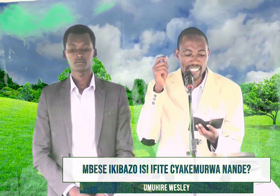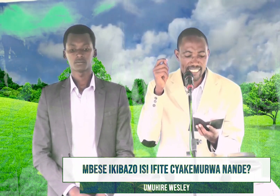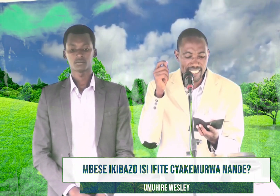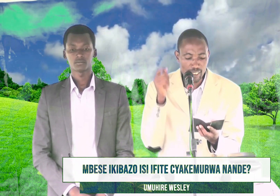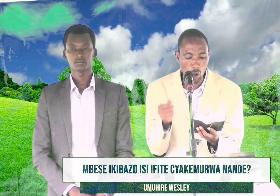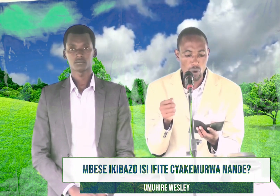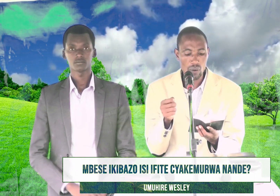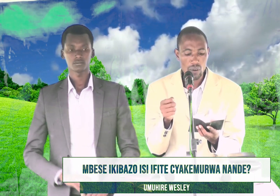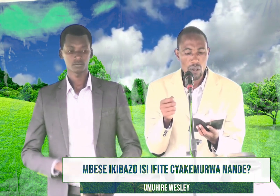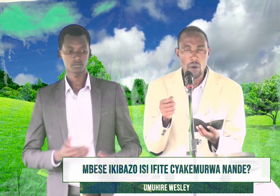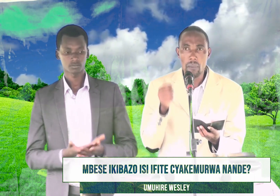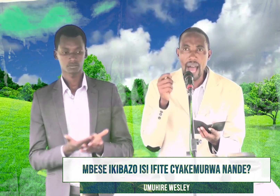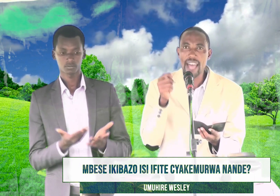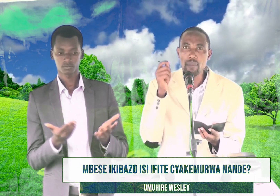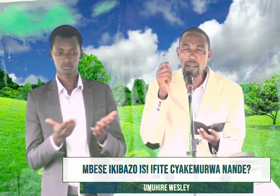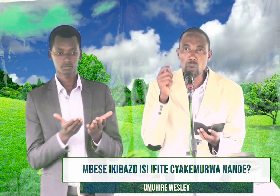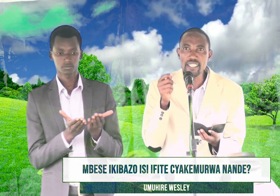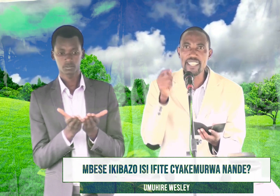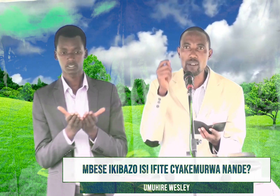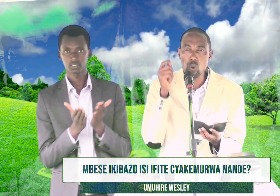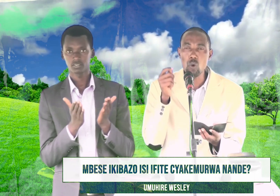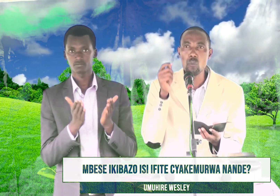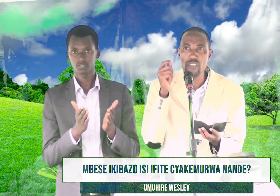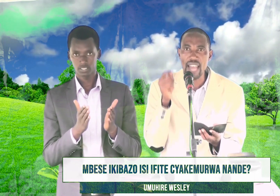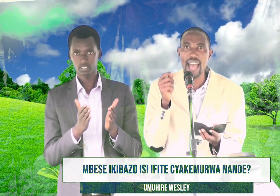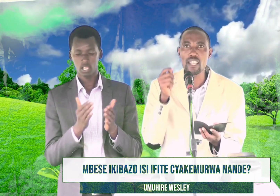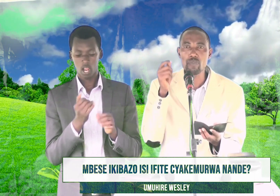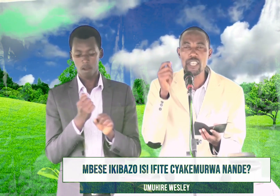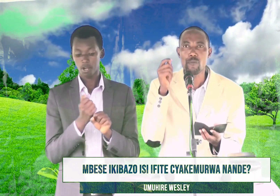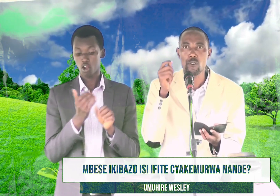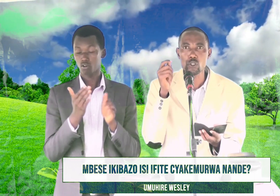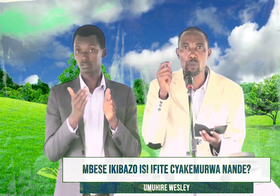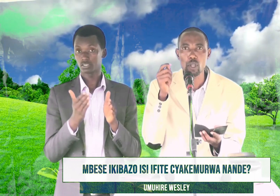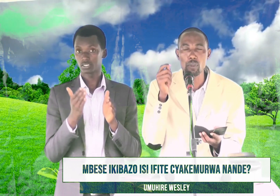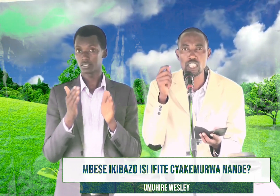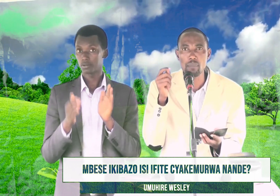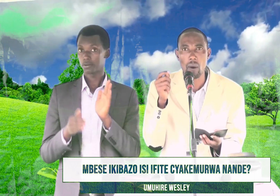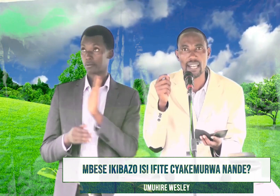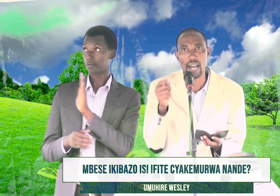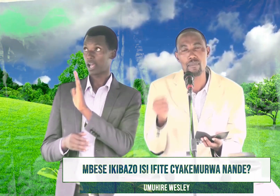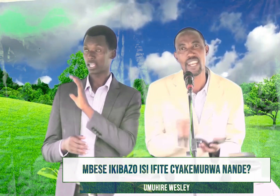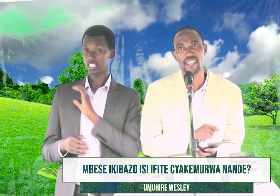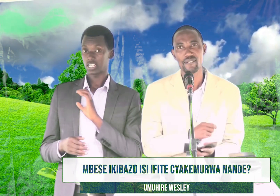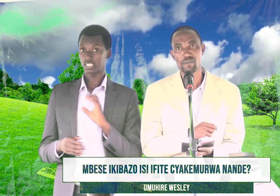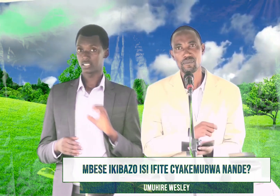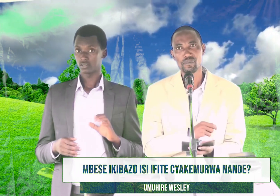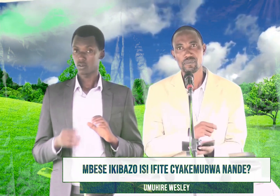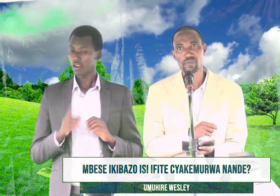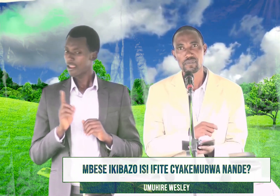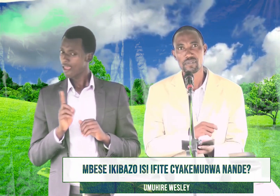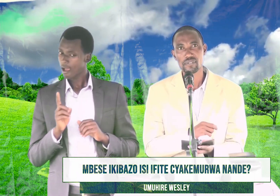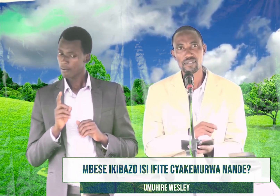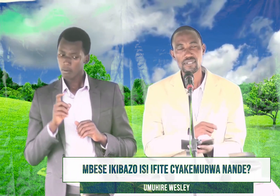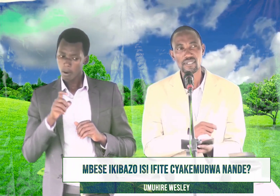ba Kristo bari bakwiriye kumvira ibyifuzo by'umutima wa kamere